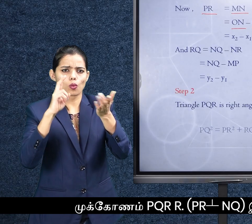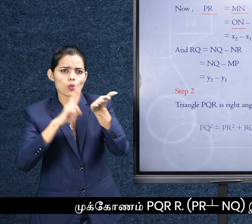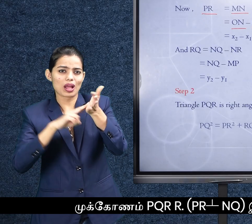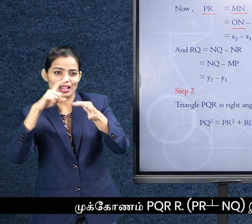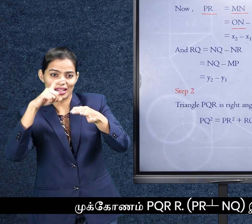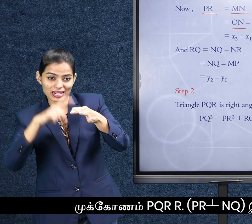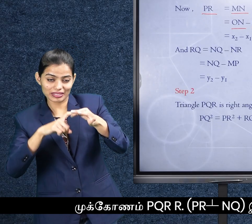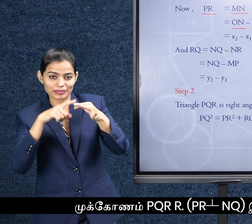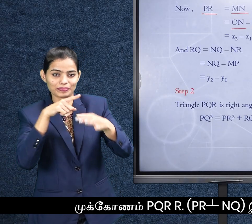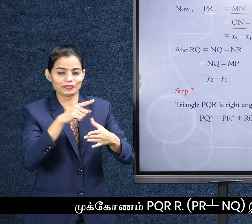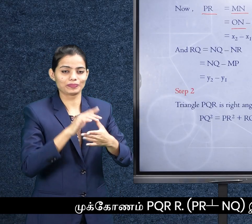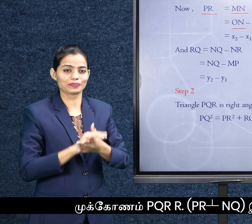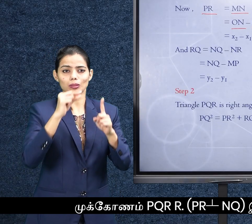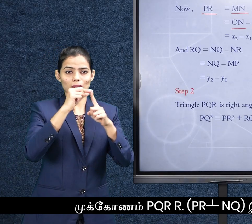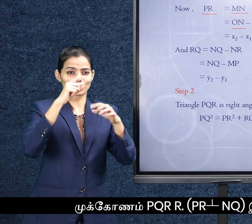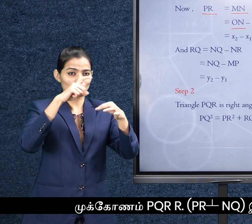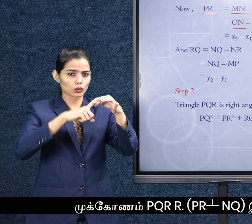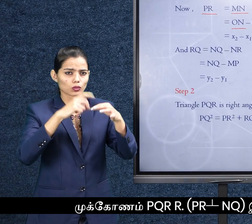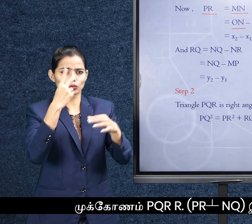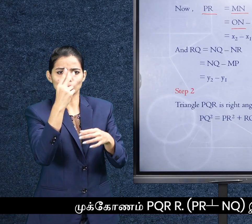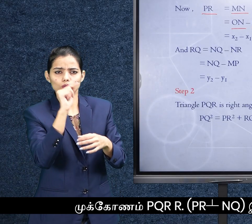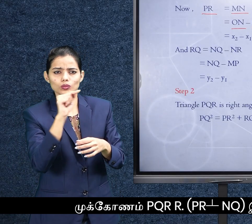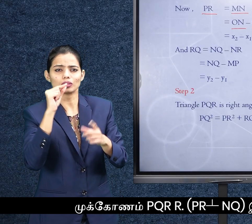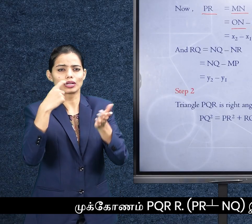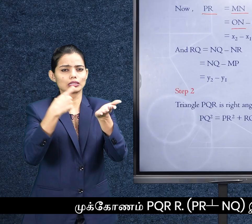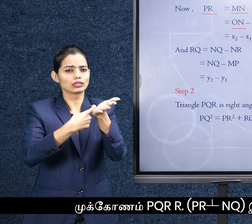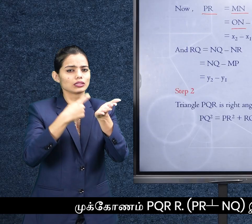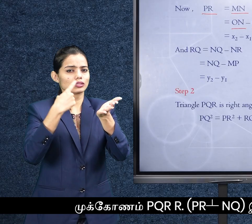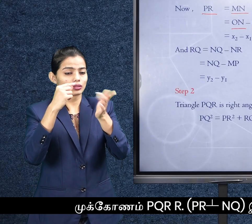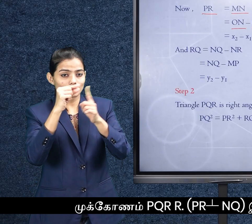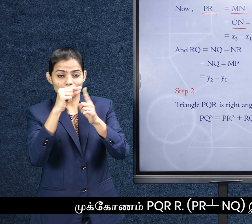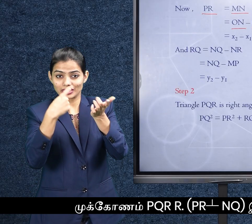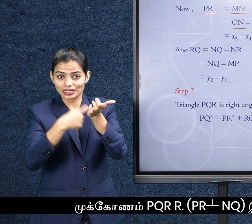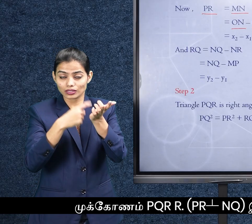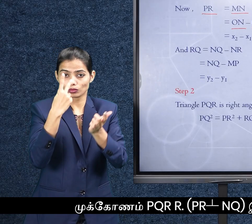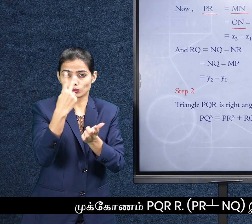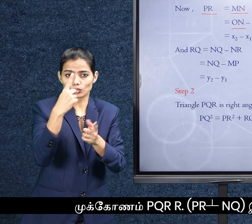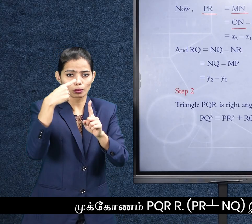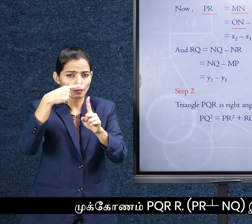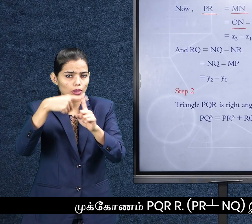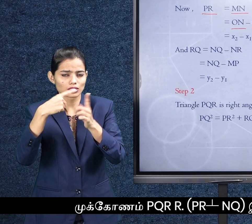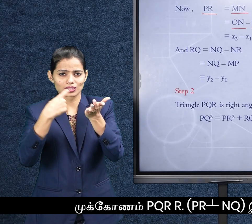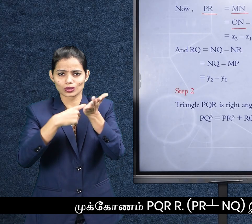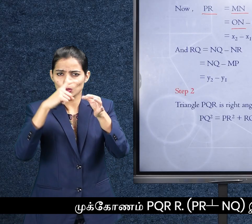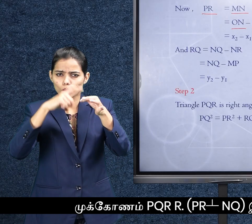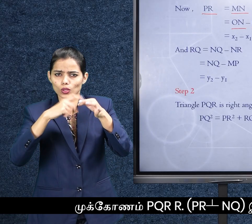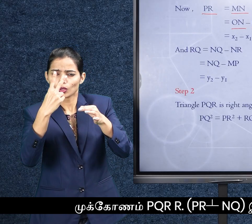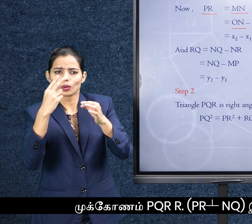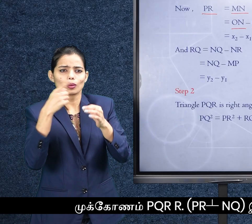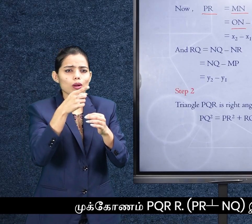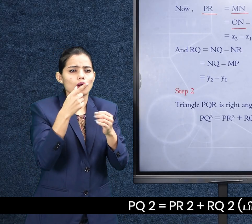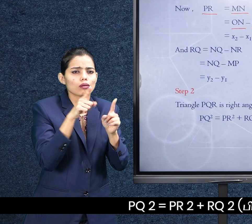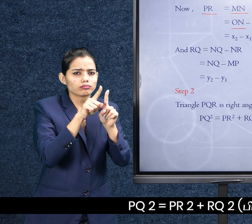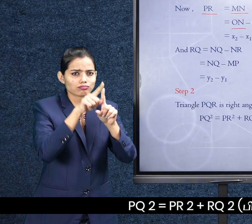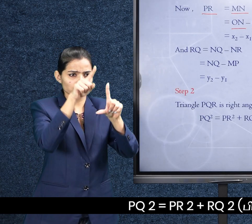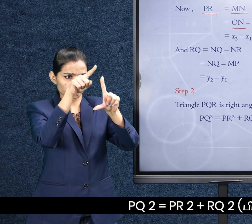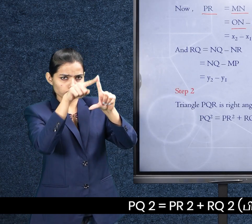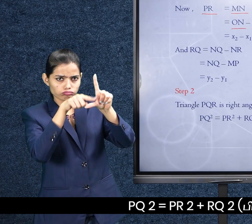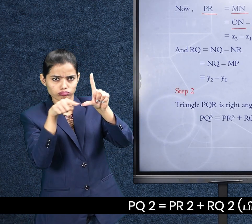வட்டடைப்புக்குறிக்குள் PR செங்குத்து NQவின் வலது கோணத்தில் உள்ளது. PQ